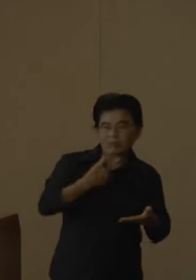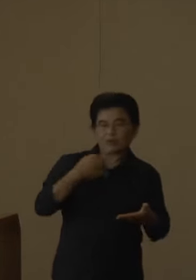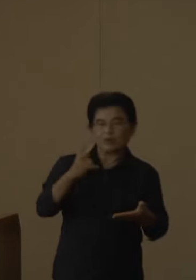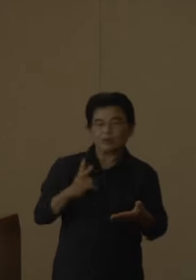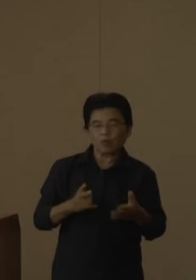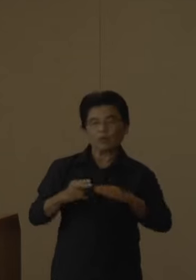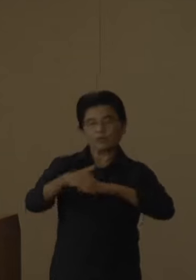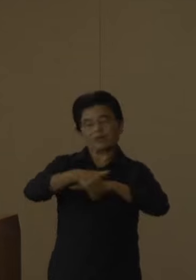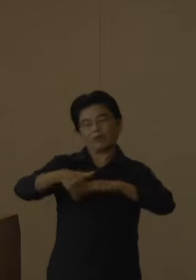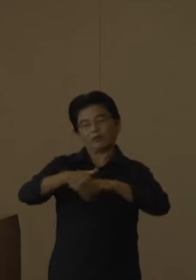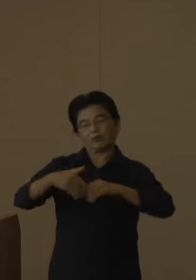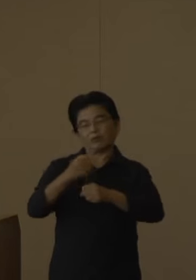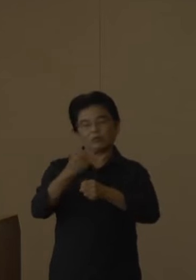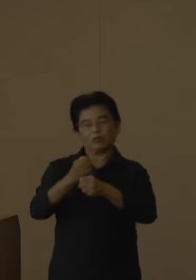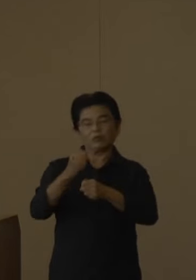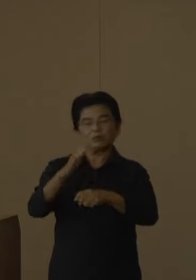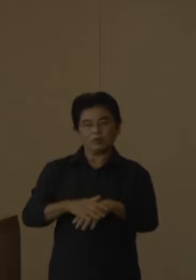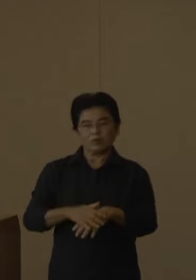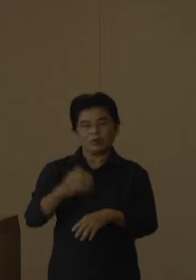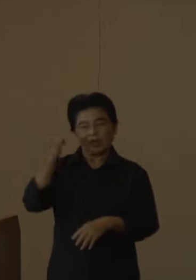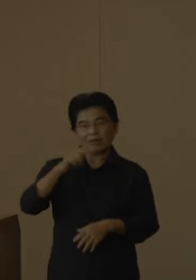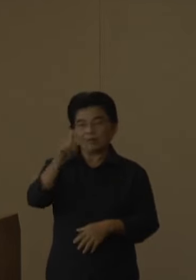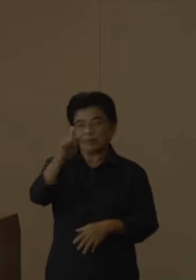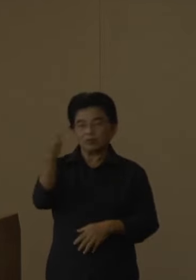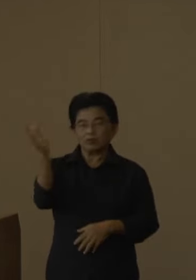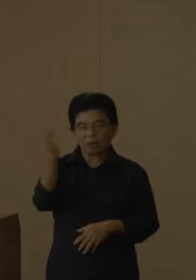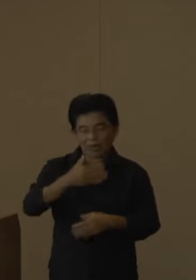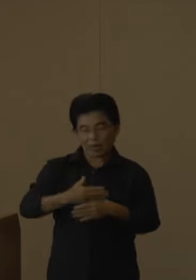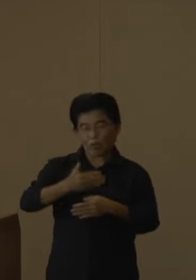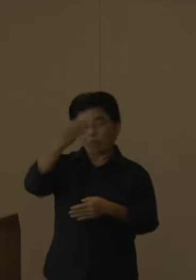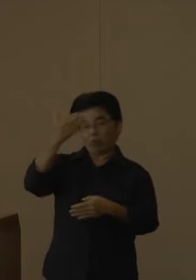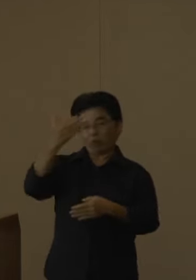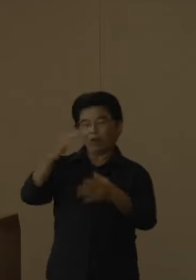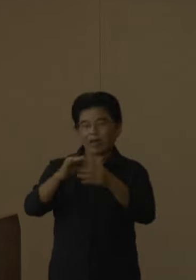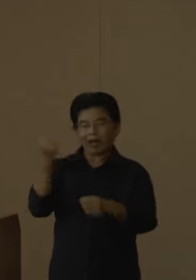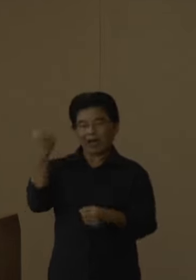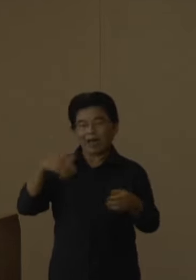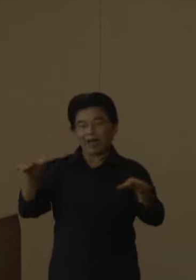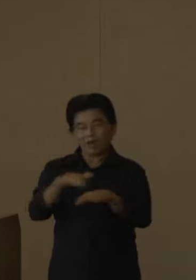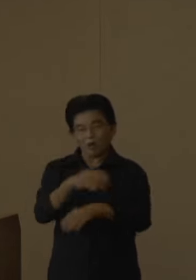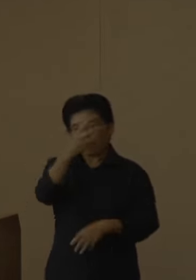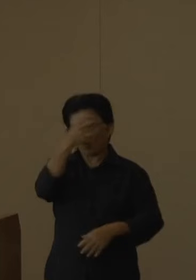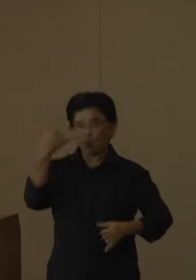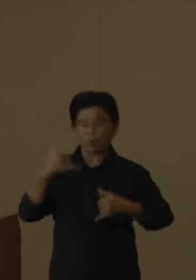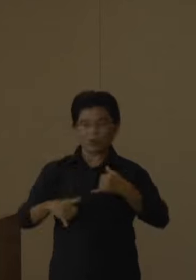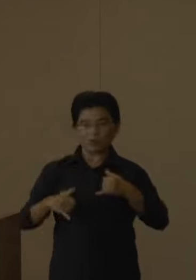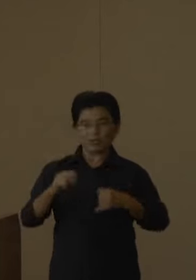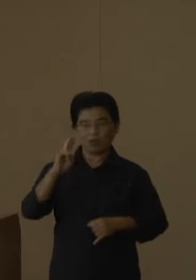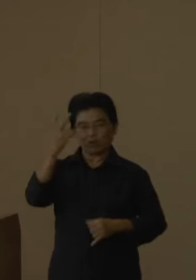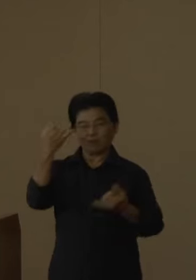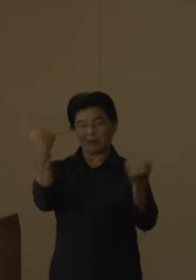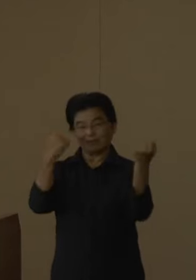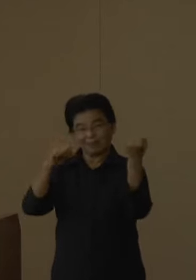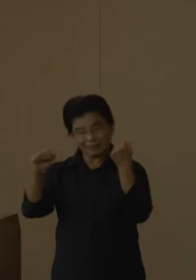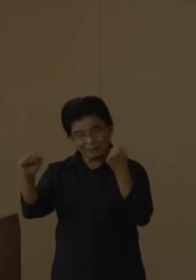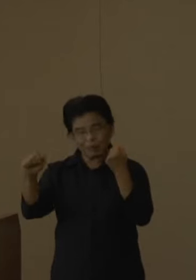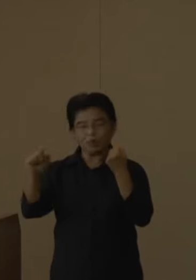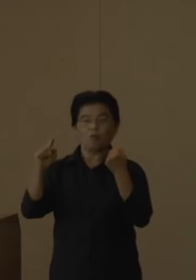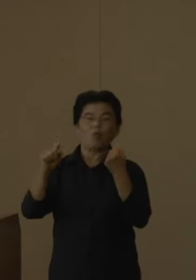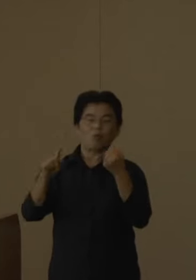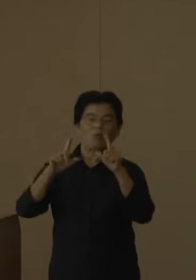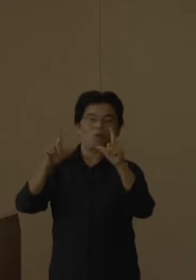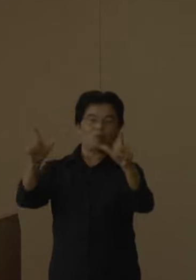ご用意しています。まず10時からはオープニングセレモニーとして早原高等学校の生徒さんによる沖縄の伝統郷土芸